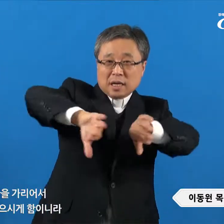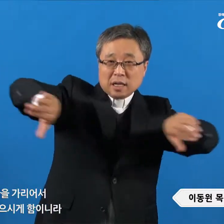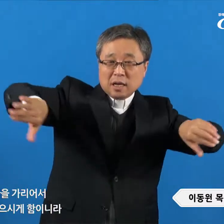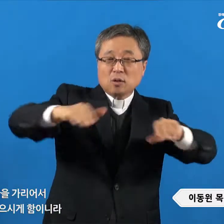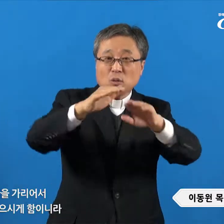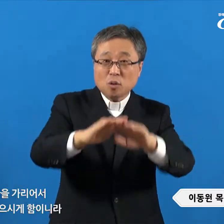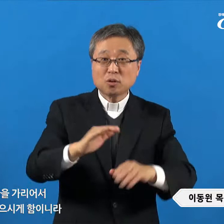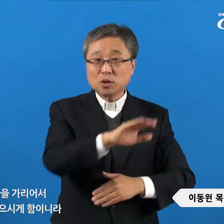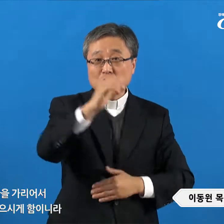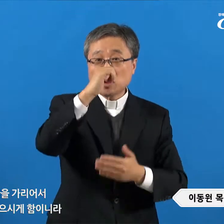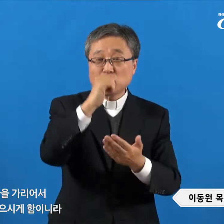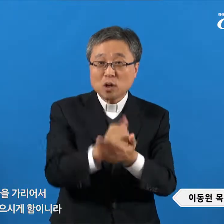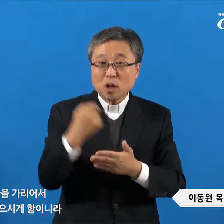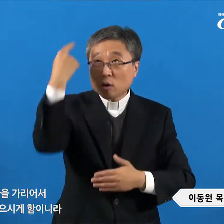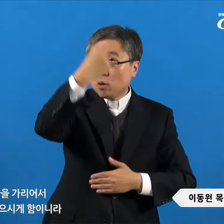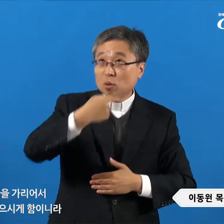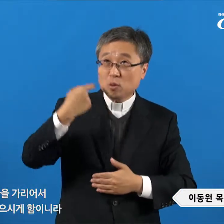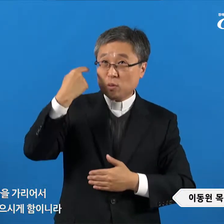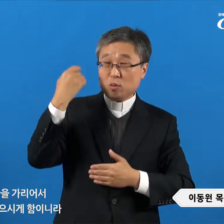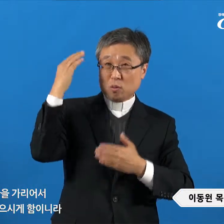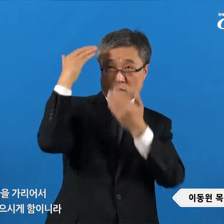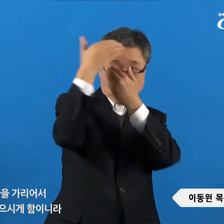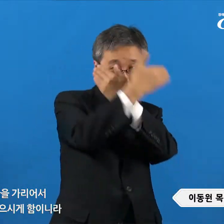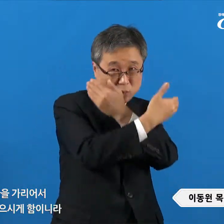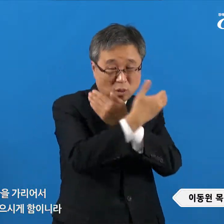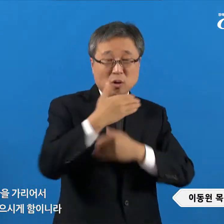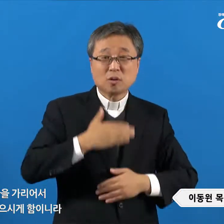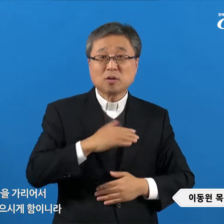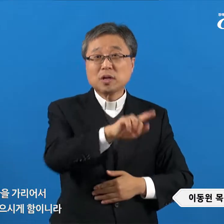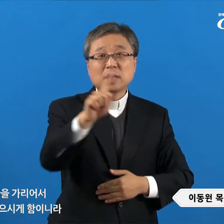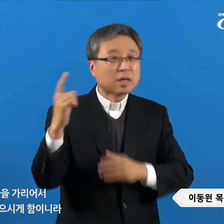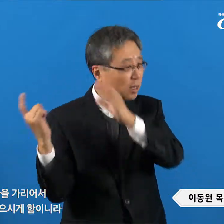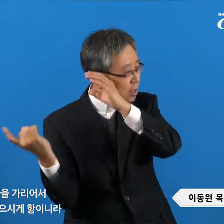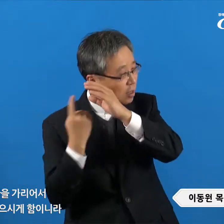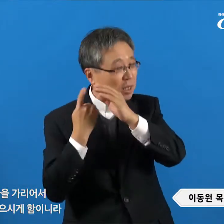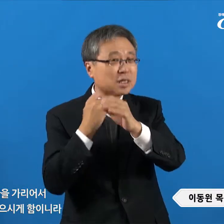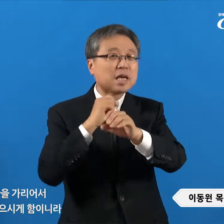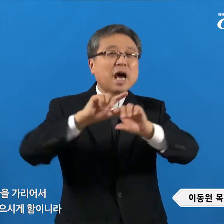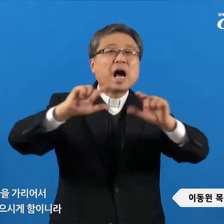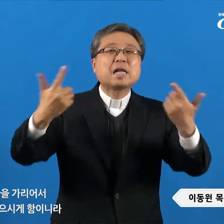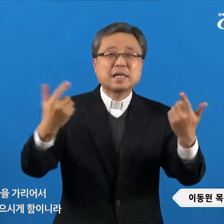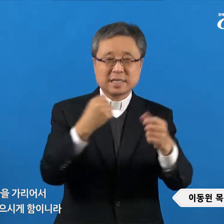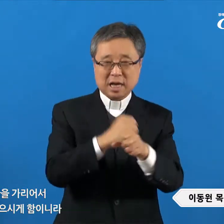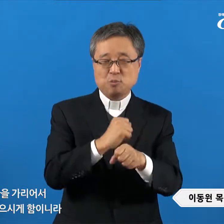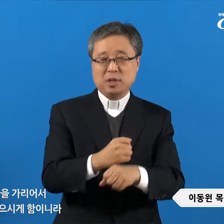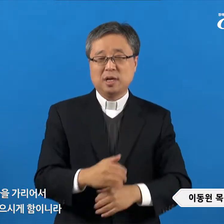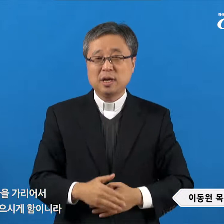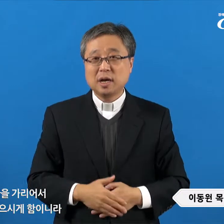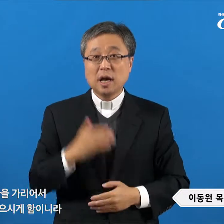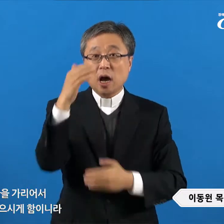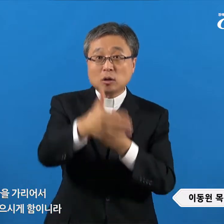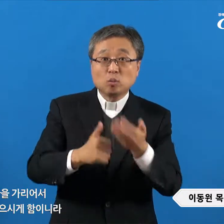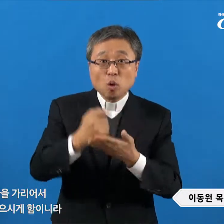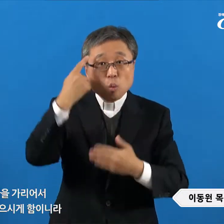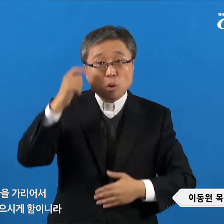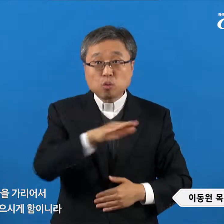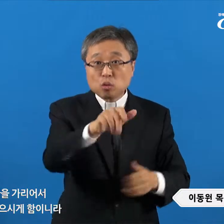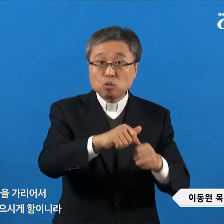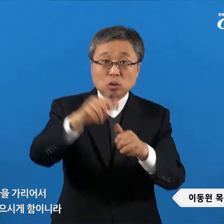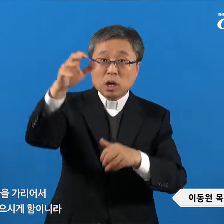너희의 죄가 그의 얼굴을 가리어서 너희에게 듣지 아니하시게 합니다. 하나님이 왜 우리를 구원하지